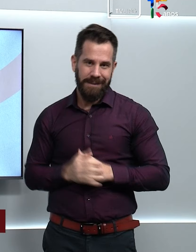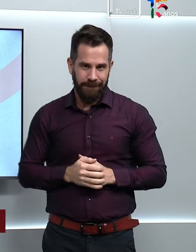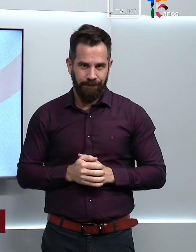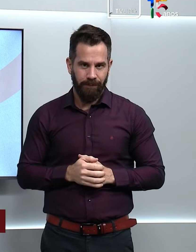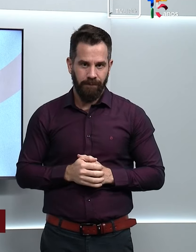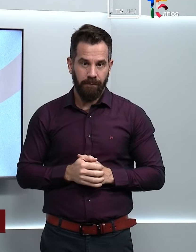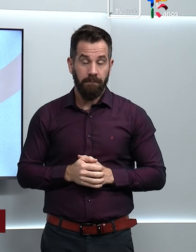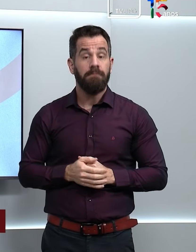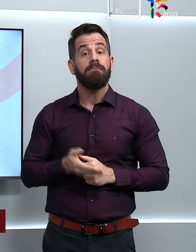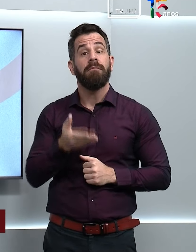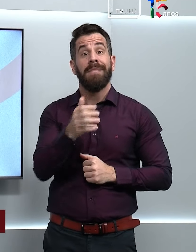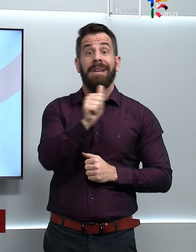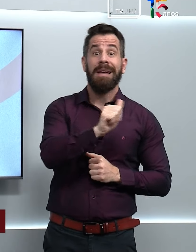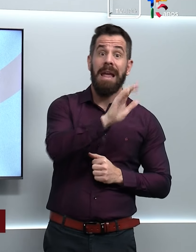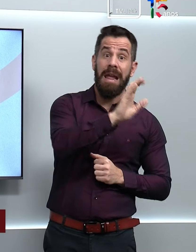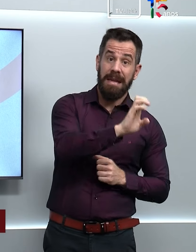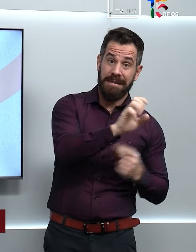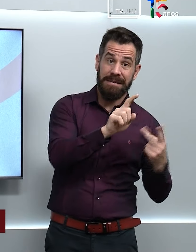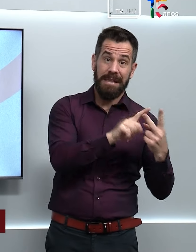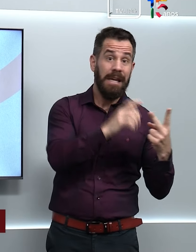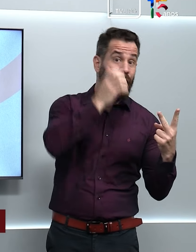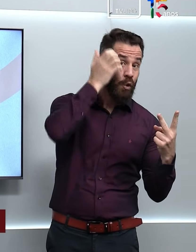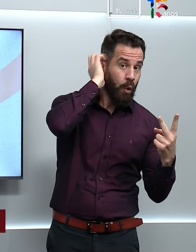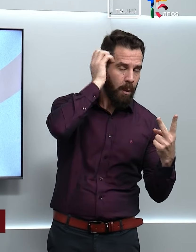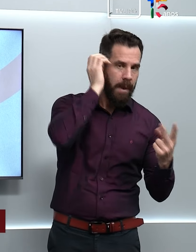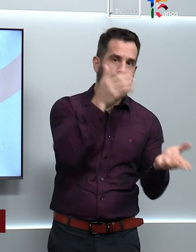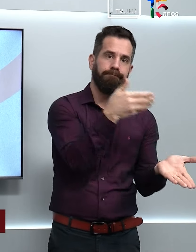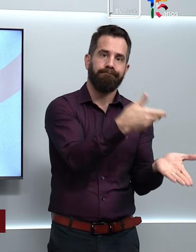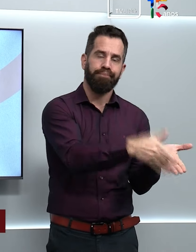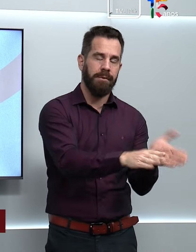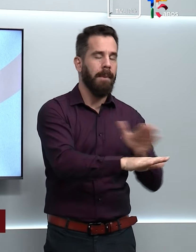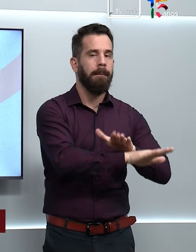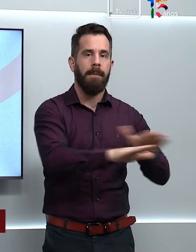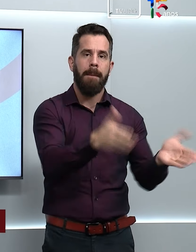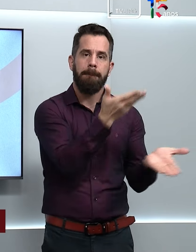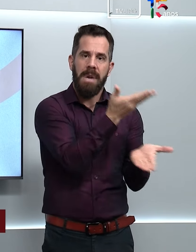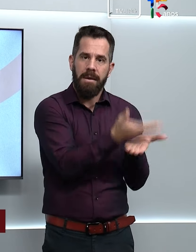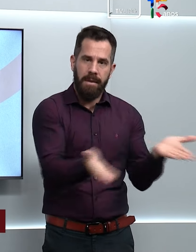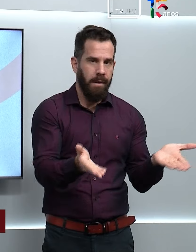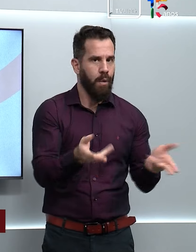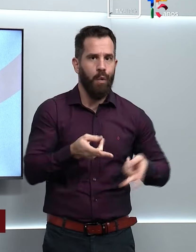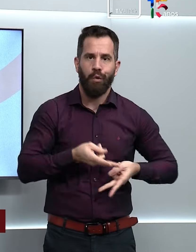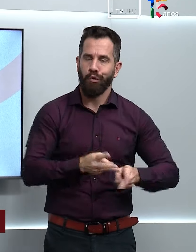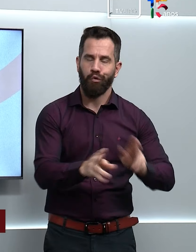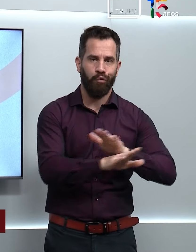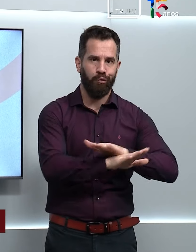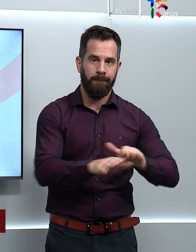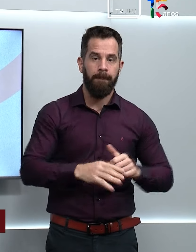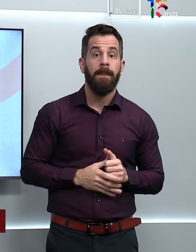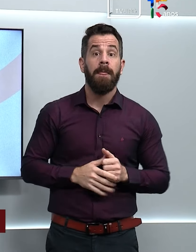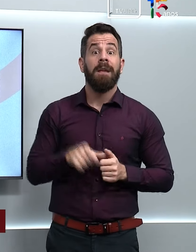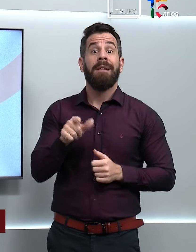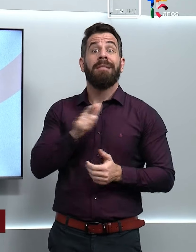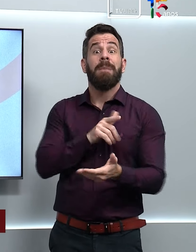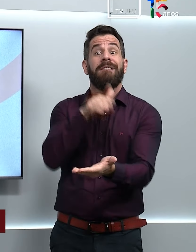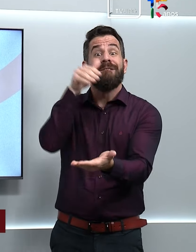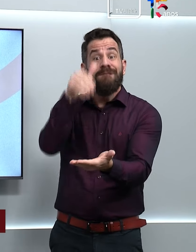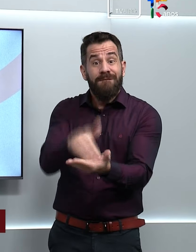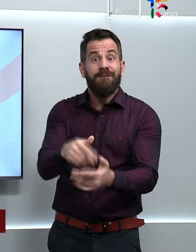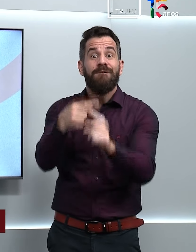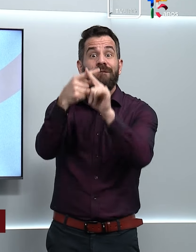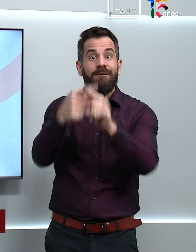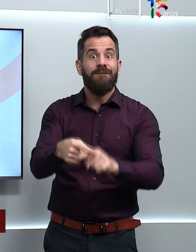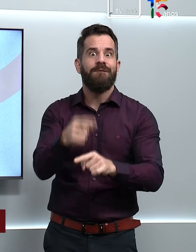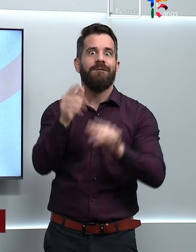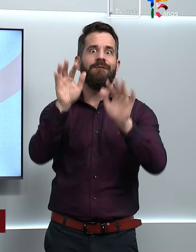do e do Inara foram desclassificadas e se despedem da competição a final será disputada entre o Goiás e